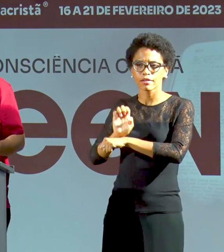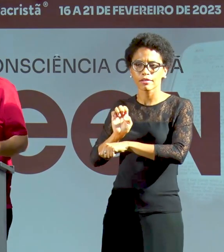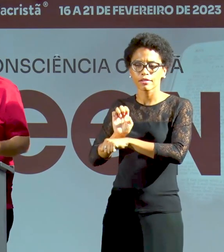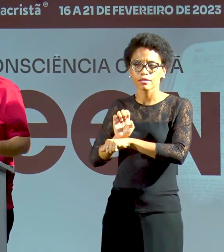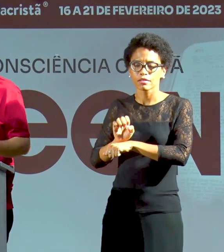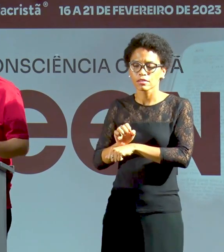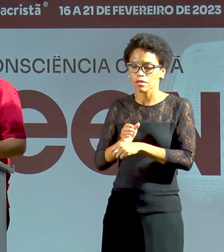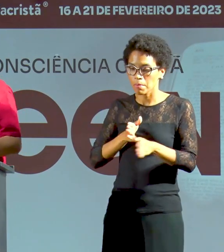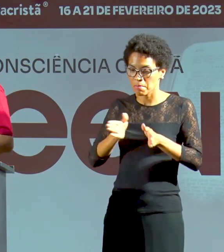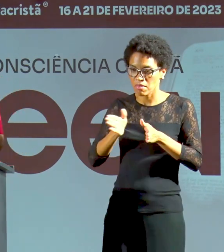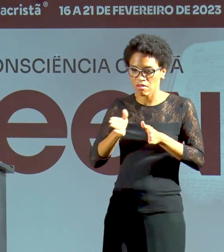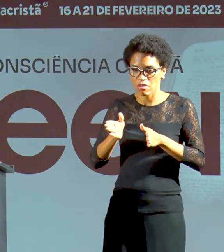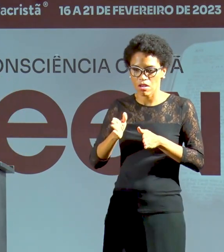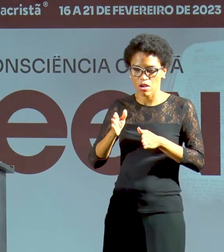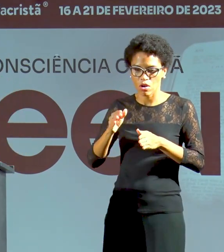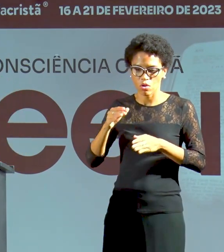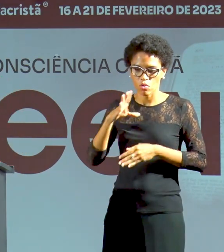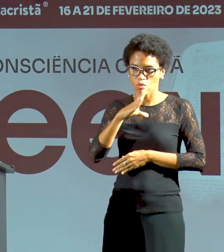inteira